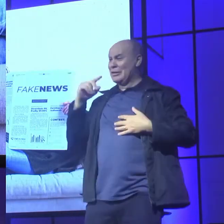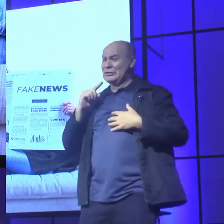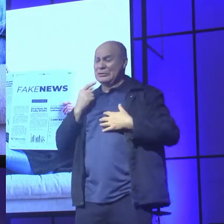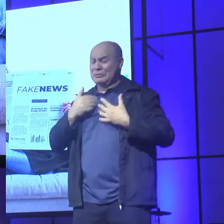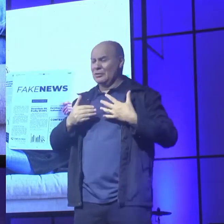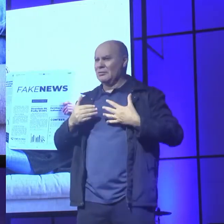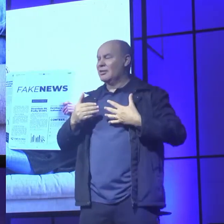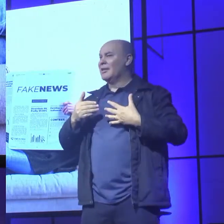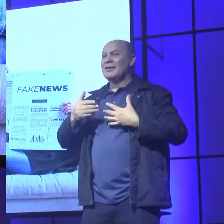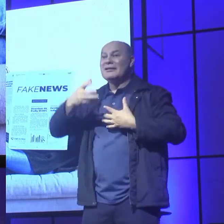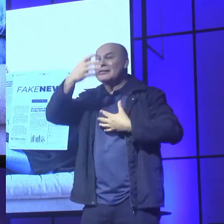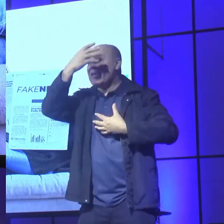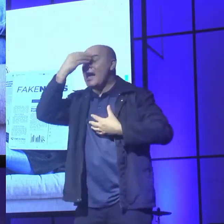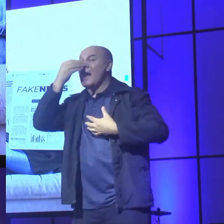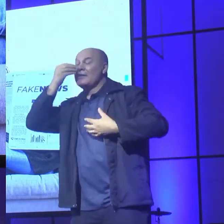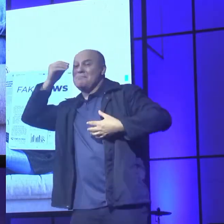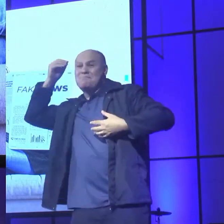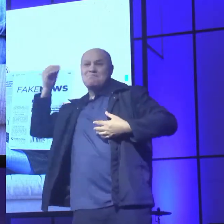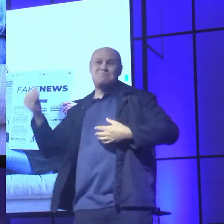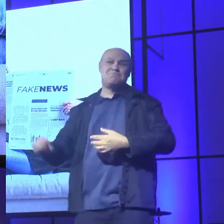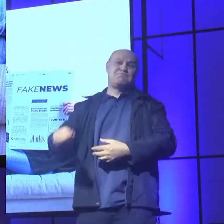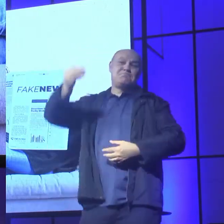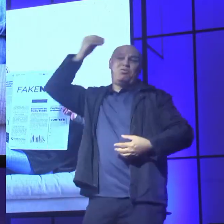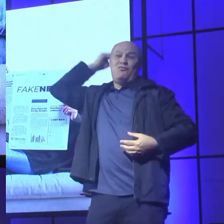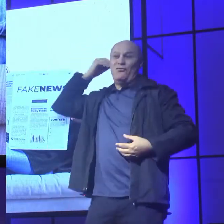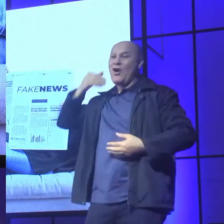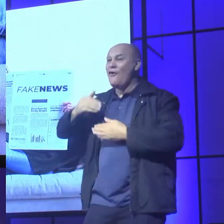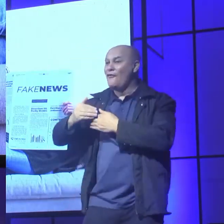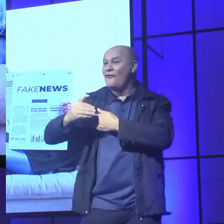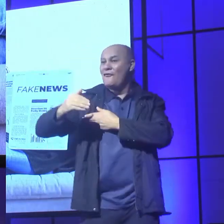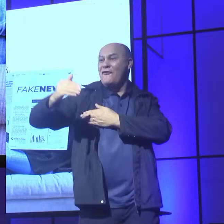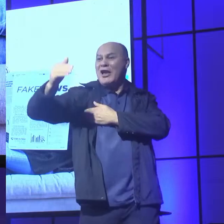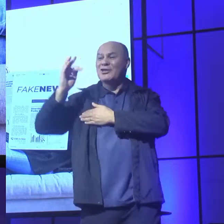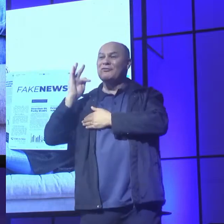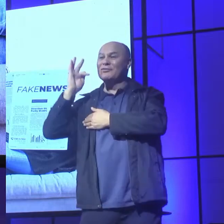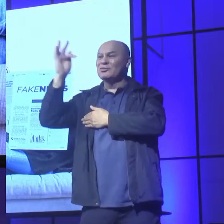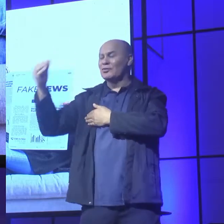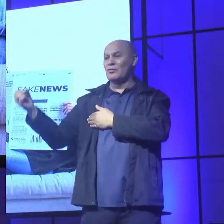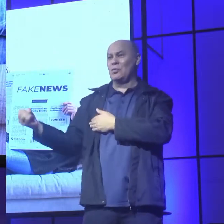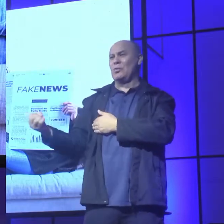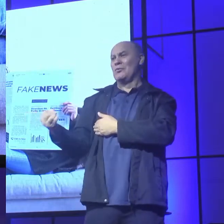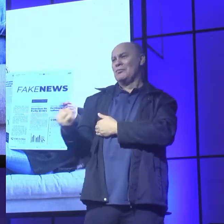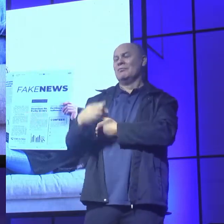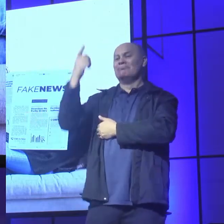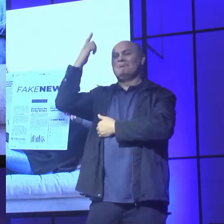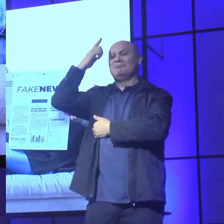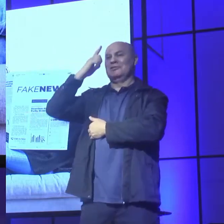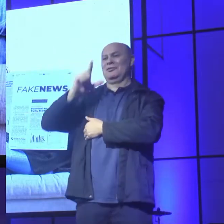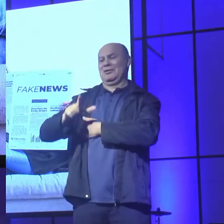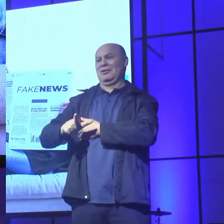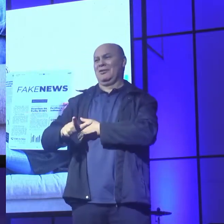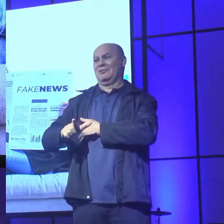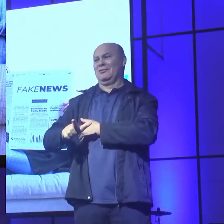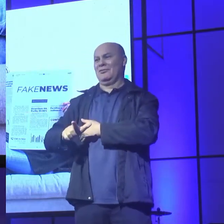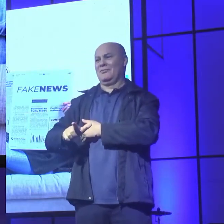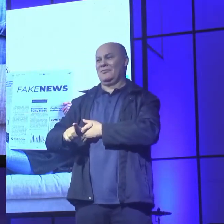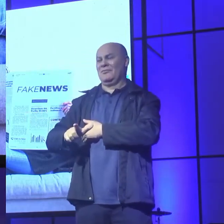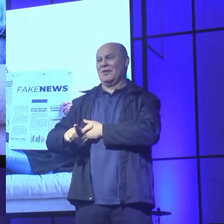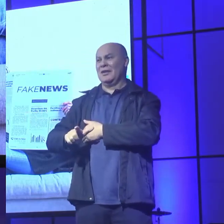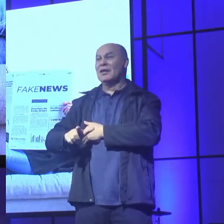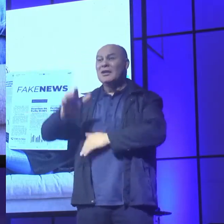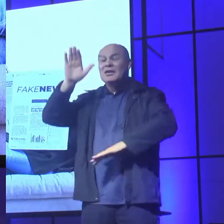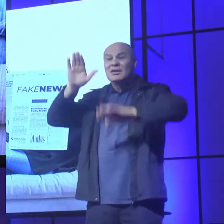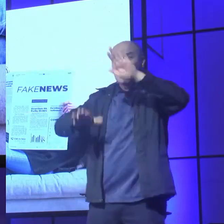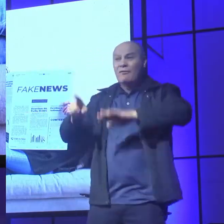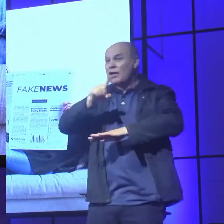nome de Jesus. Coloque a mão sobre o seu peito, e talvez seja de fato com quem você anda. Nós estamos no meio, esse meio